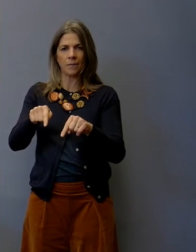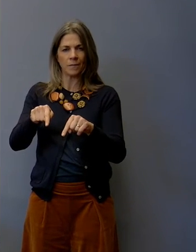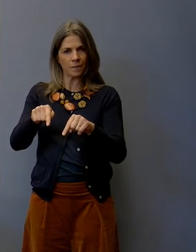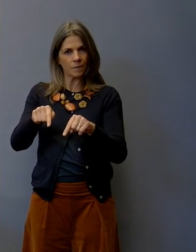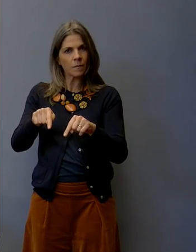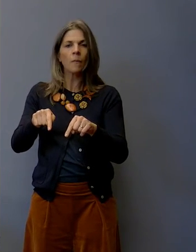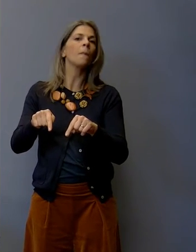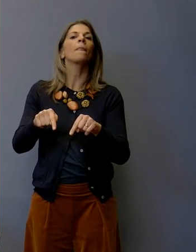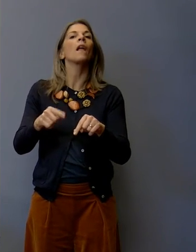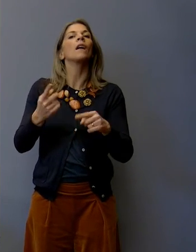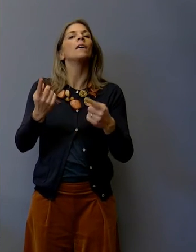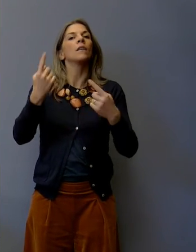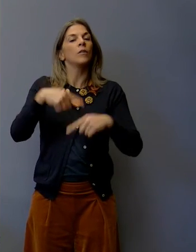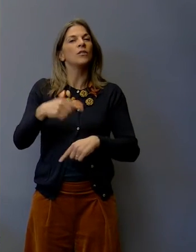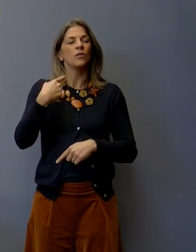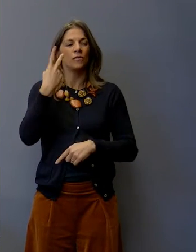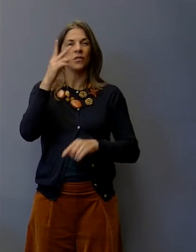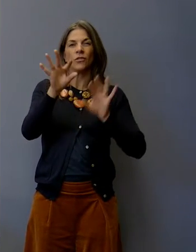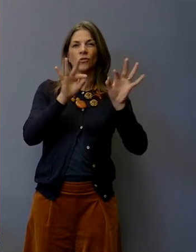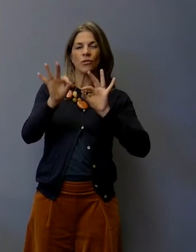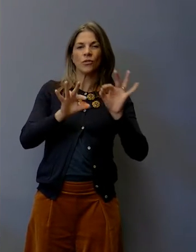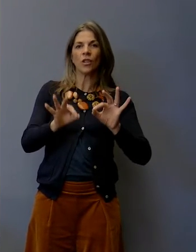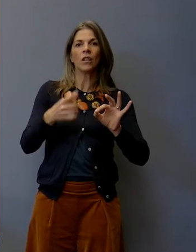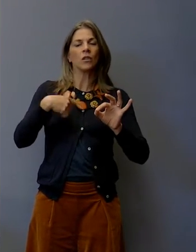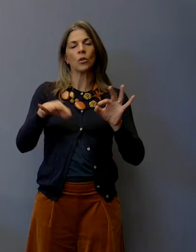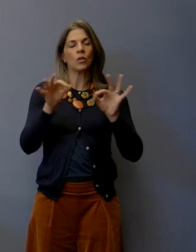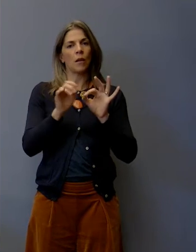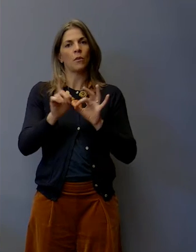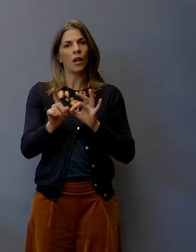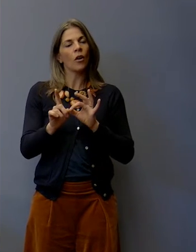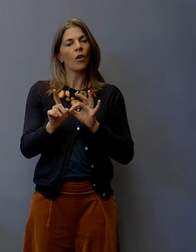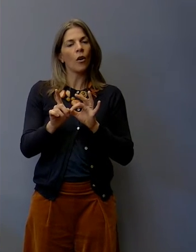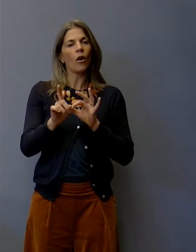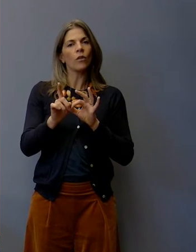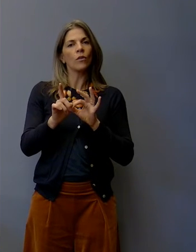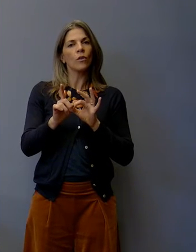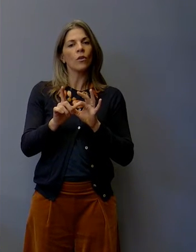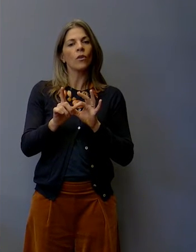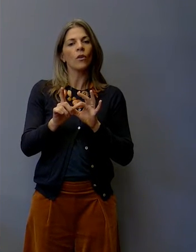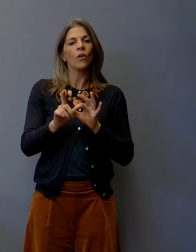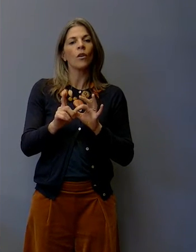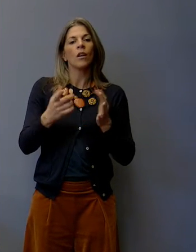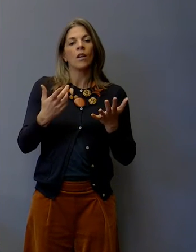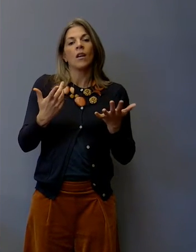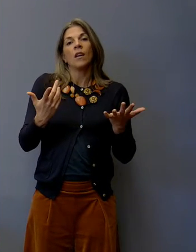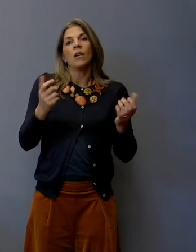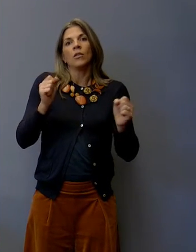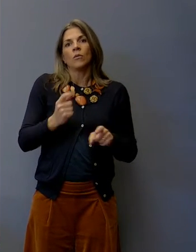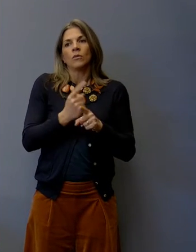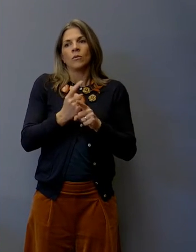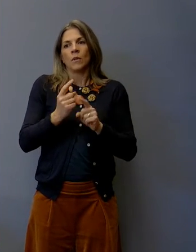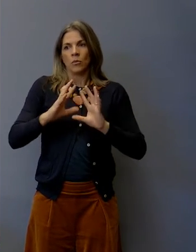intenzioni delle scelte prodotte per capire meglio le intrinseche relazioni così poterci dare una chiara risposta